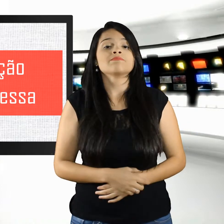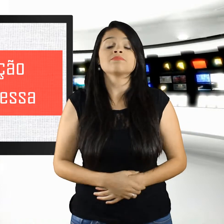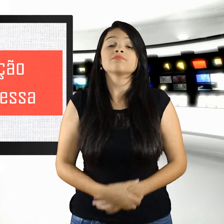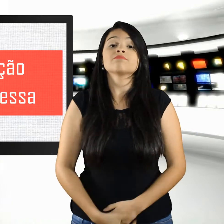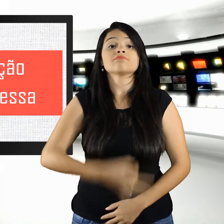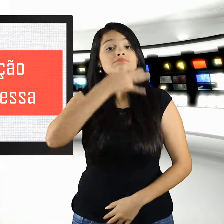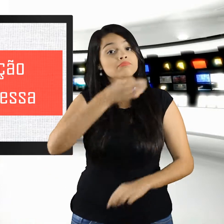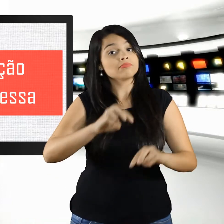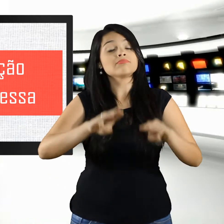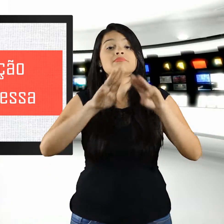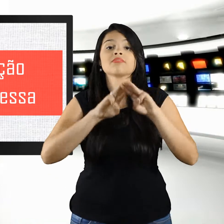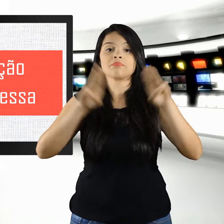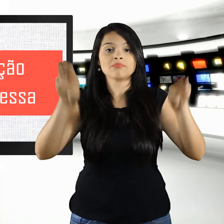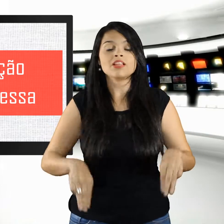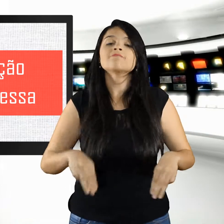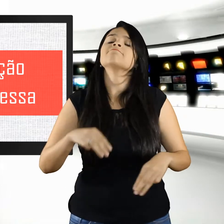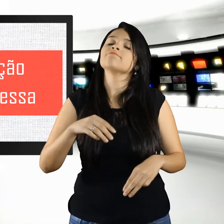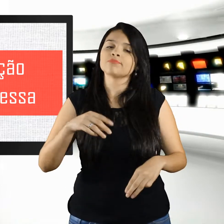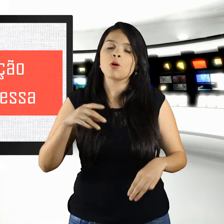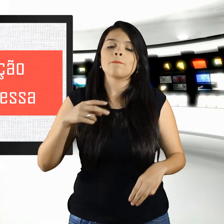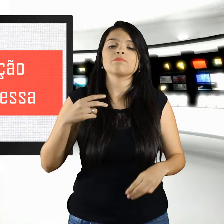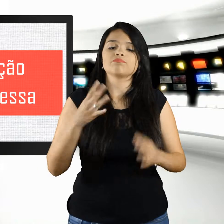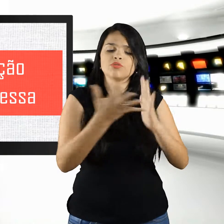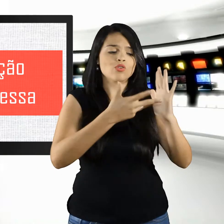é que o ProLibras terá continuidade enquanto for necessário.